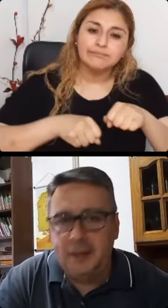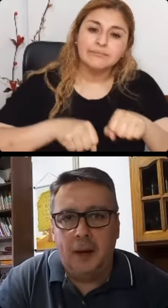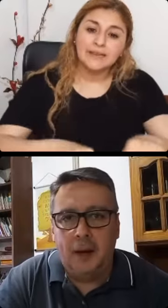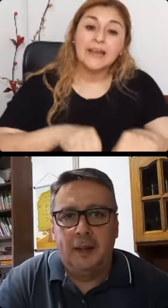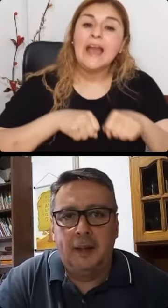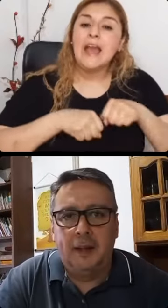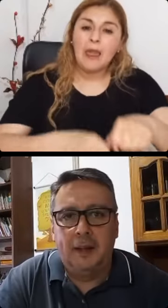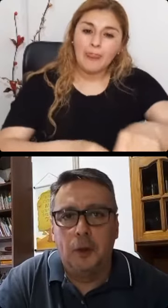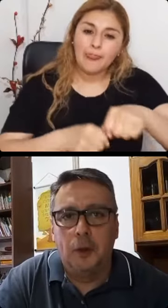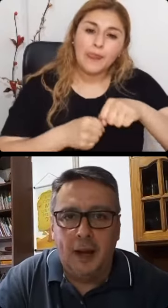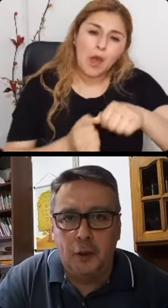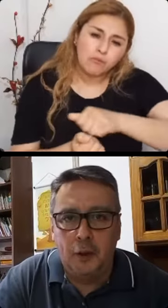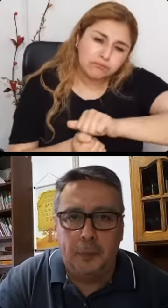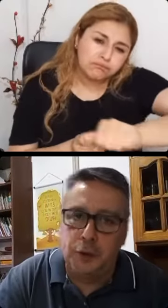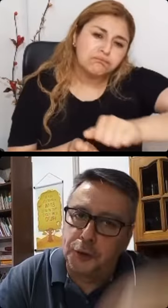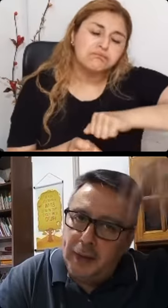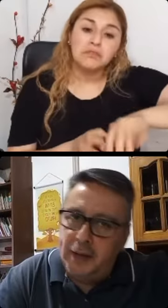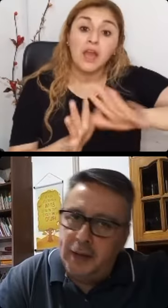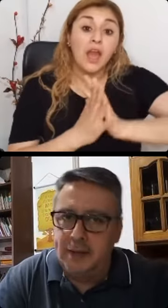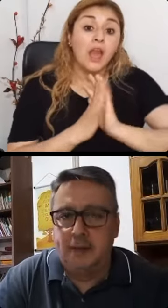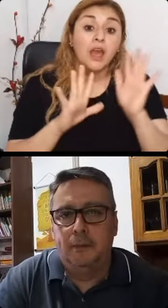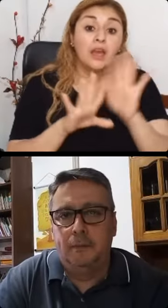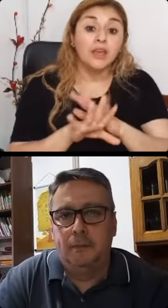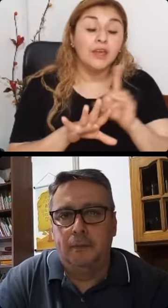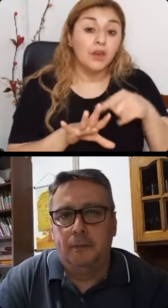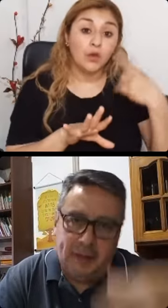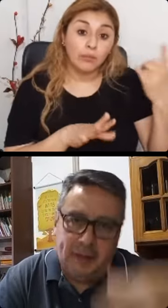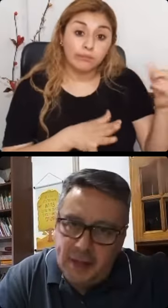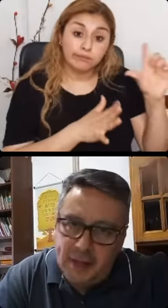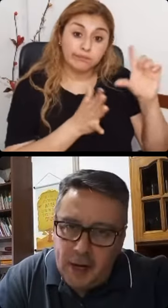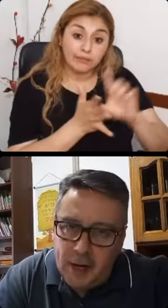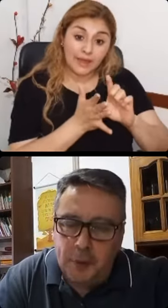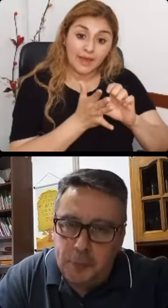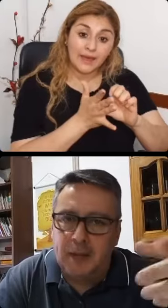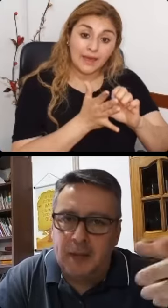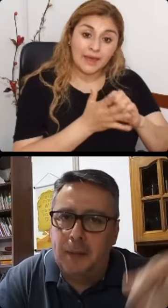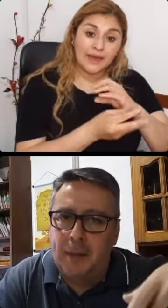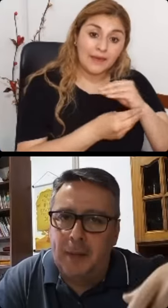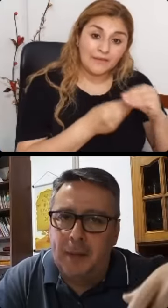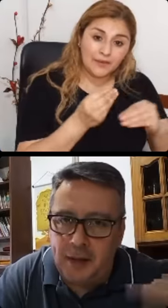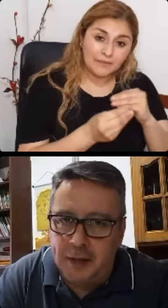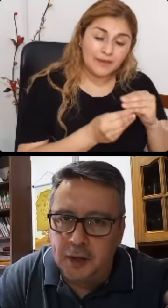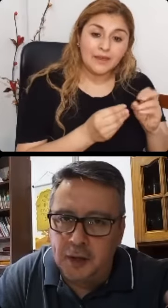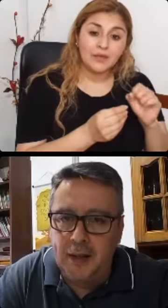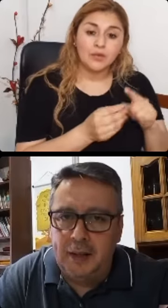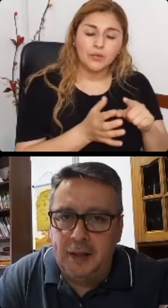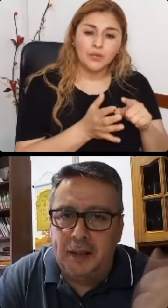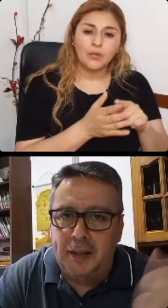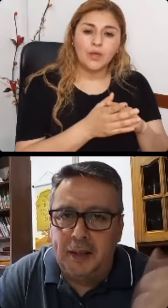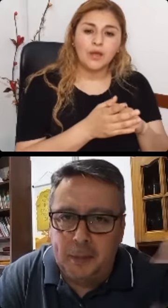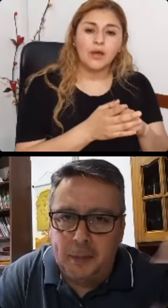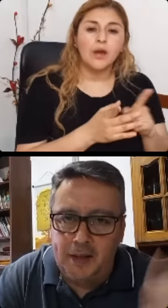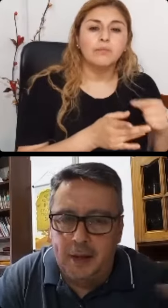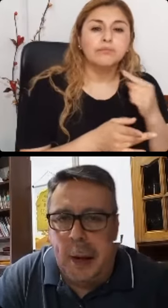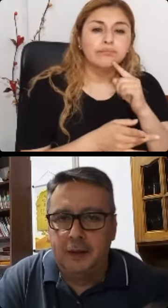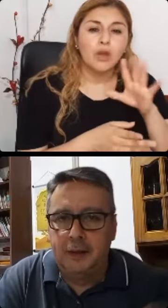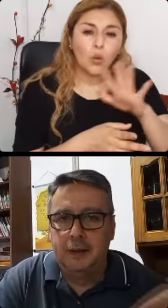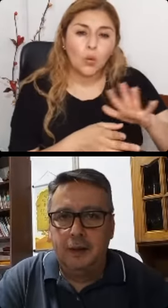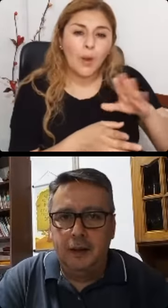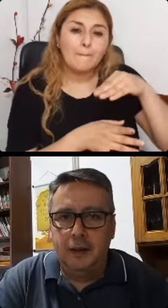o estaba digamos dominado por otro país de aquella época se llamaban Madianitas de la tierra de